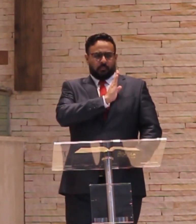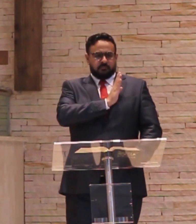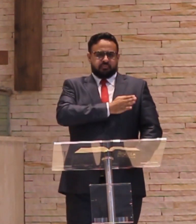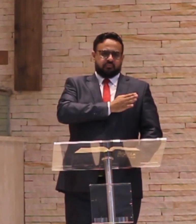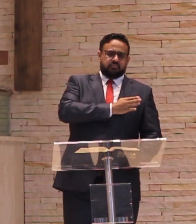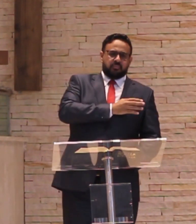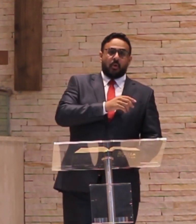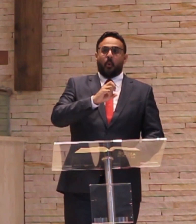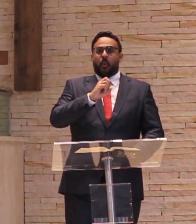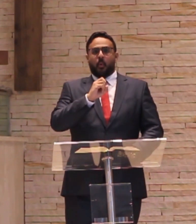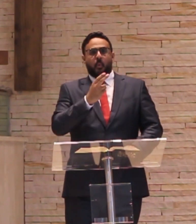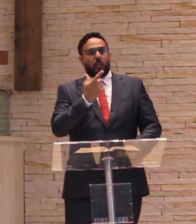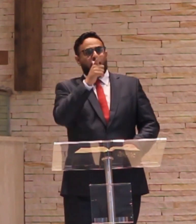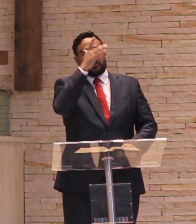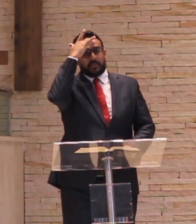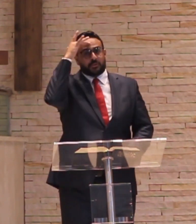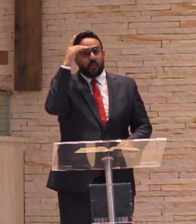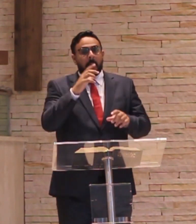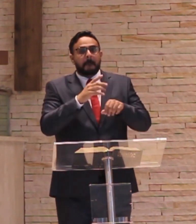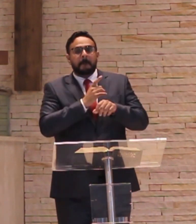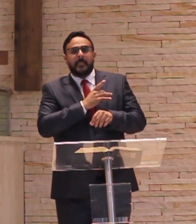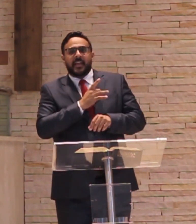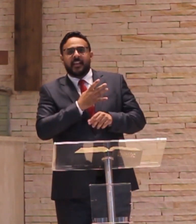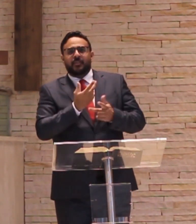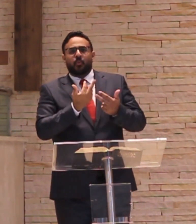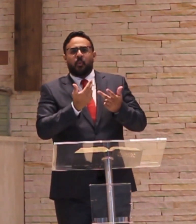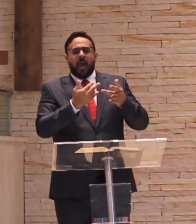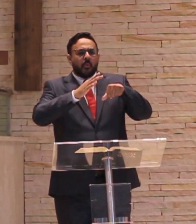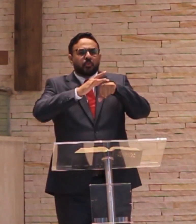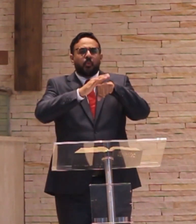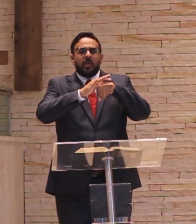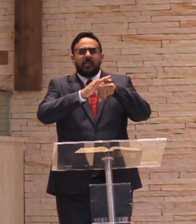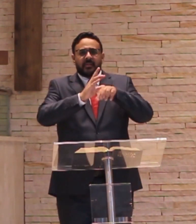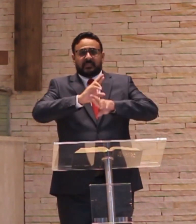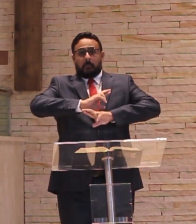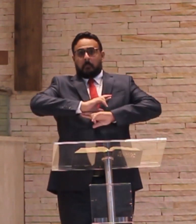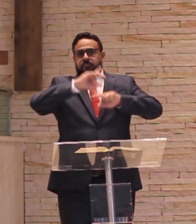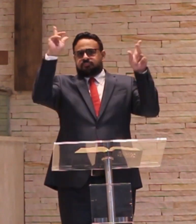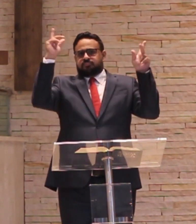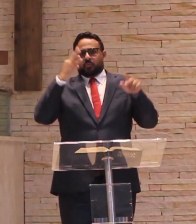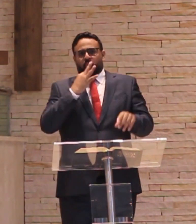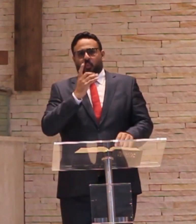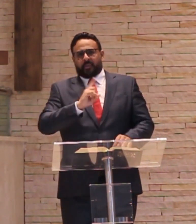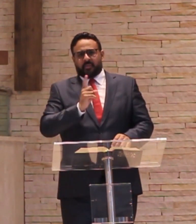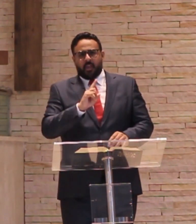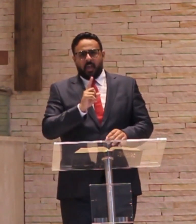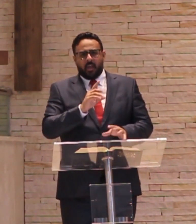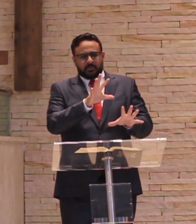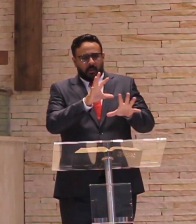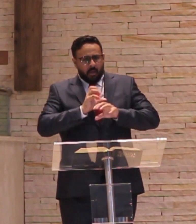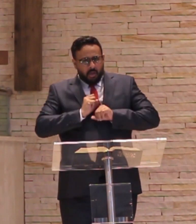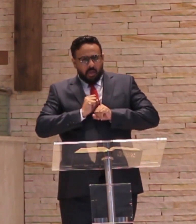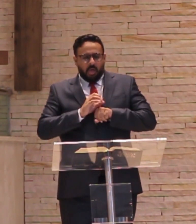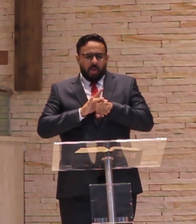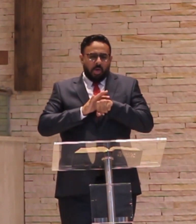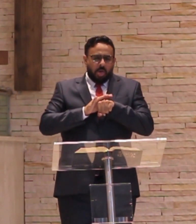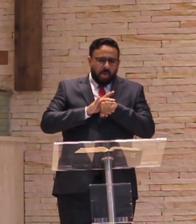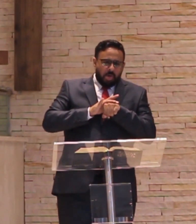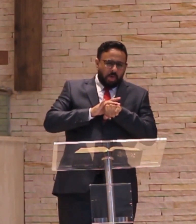queimado, outros têm medo de morrer de um infarto. Algumas pessoas têm medo de morrer por alguma doença que de repente ela